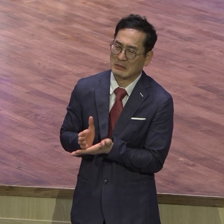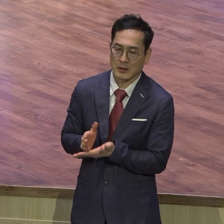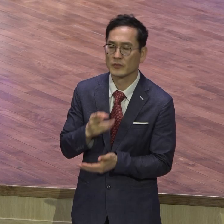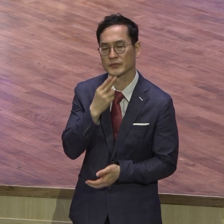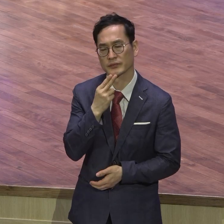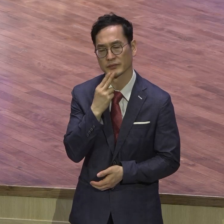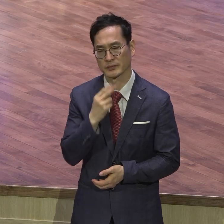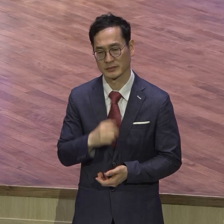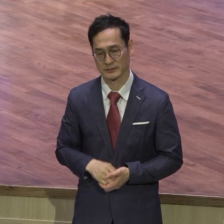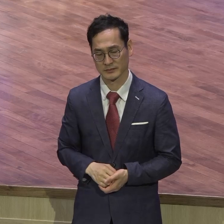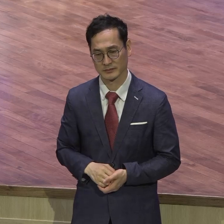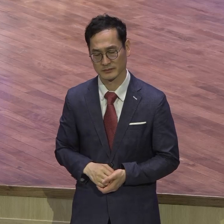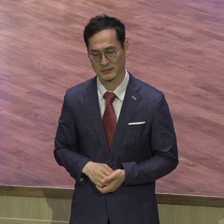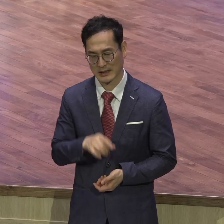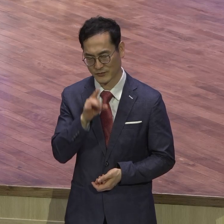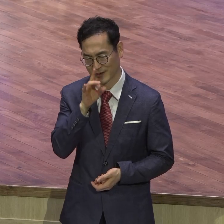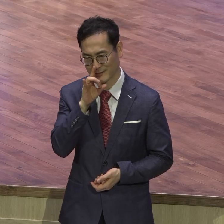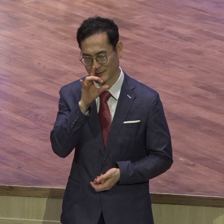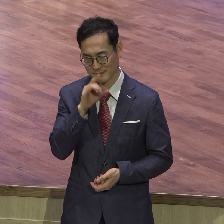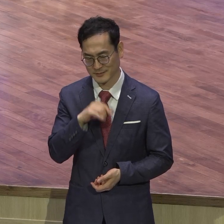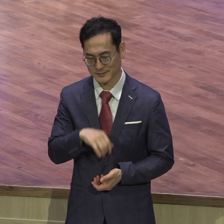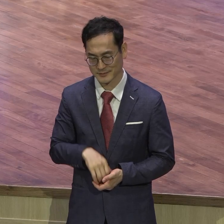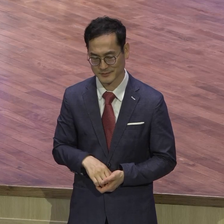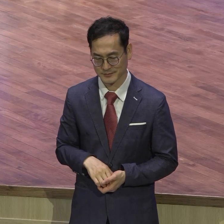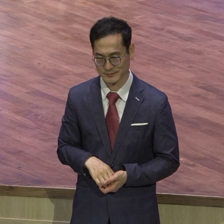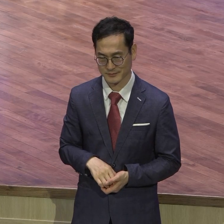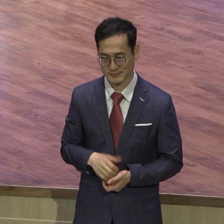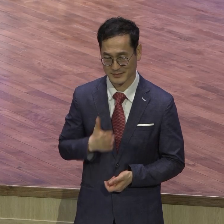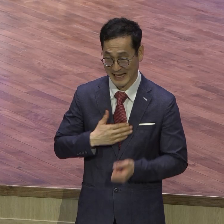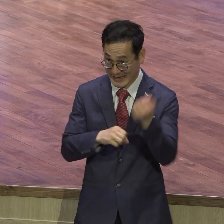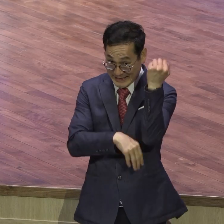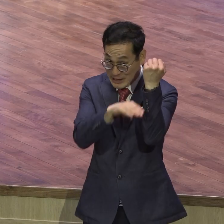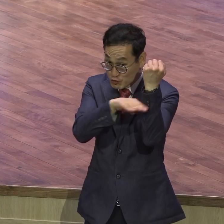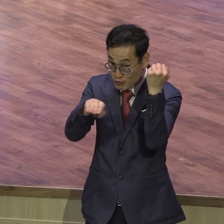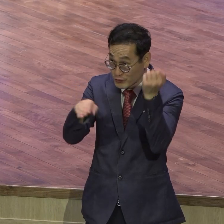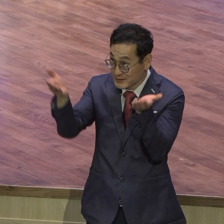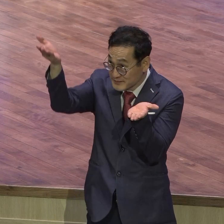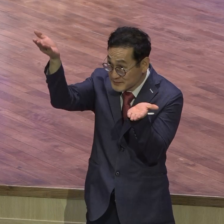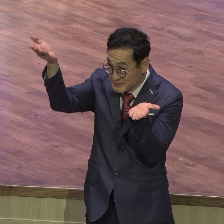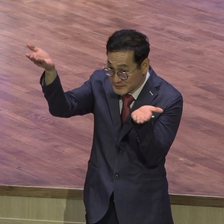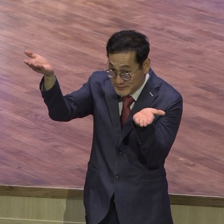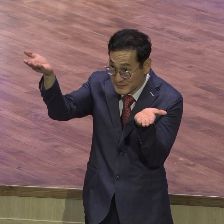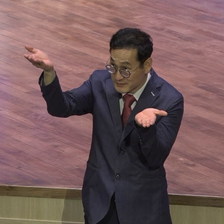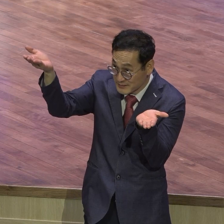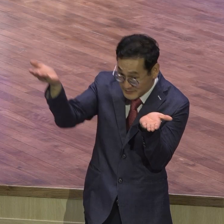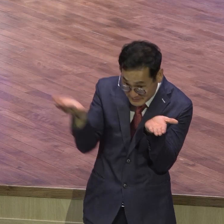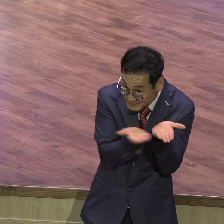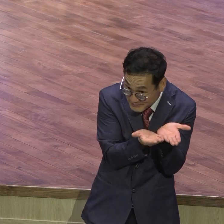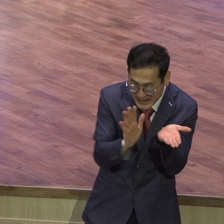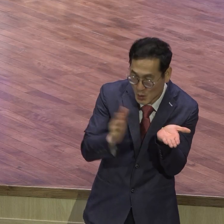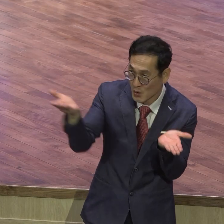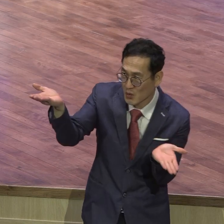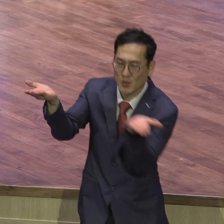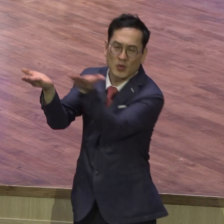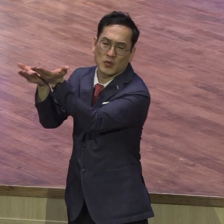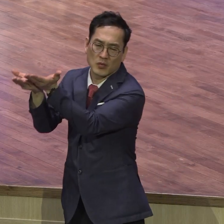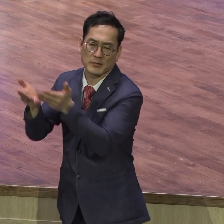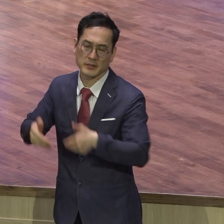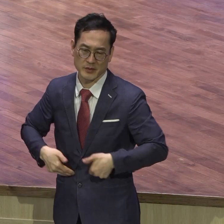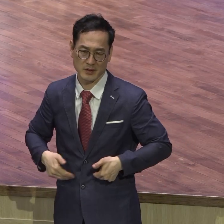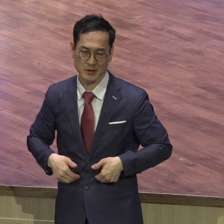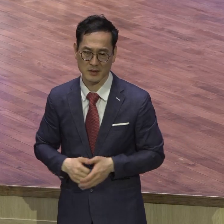여러분이 뭐 다 이해하고 다 내 생각과 기준에 맞추어서 행동한다 믿음 아니에요